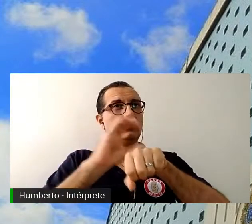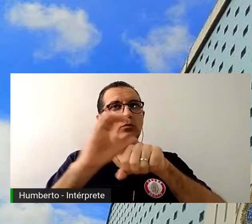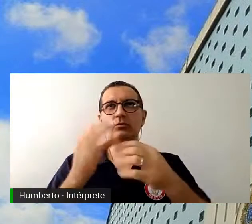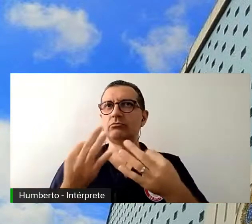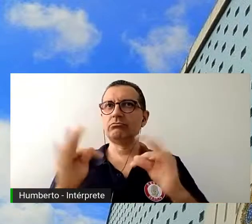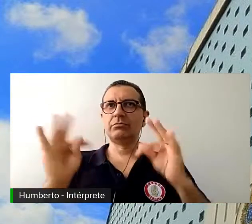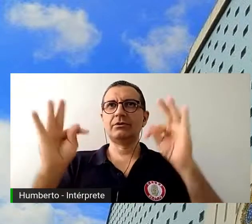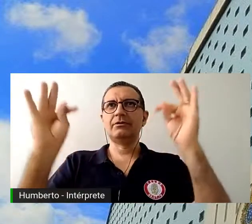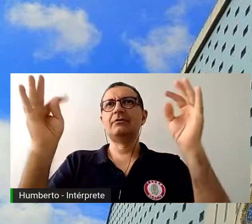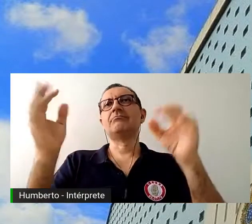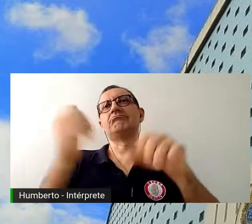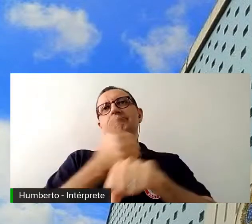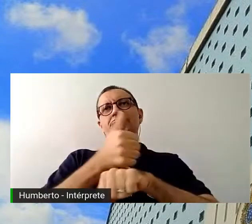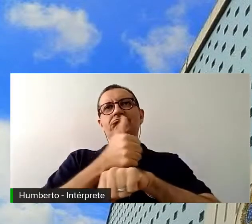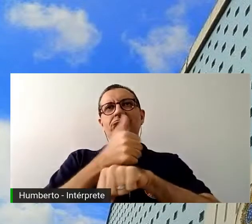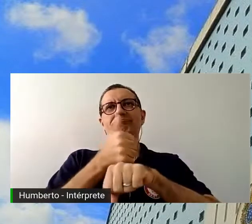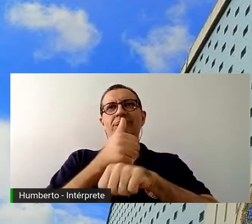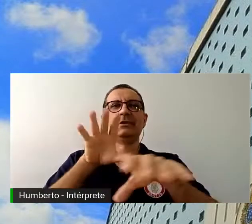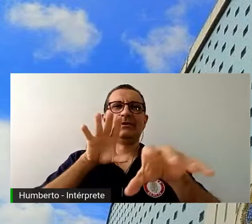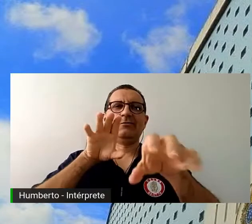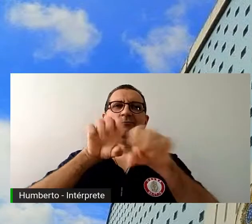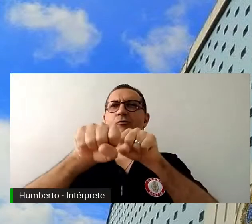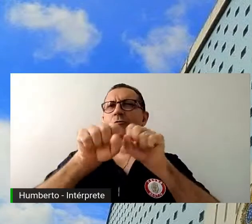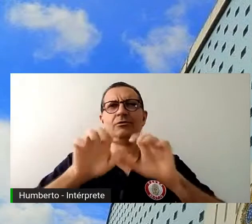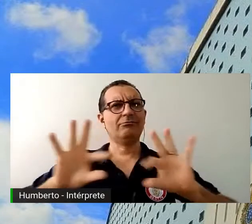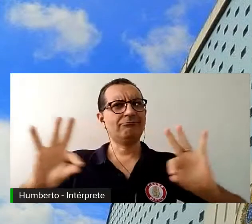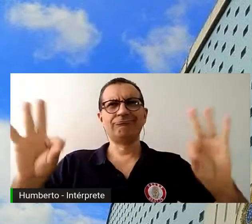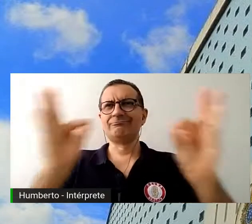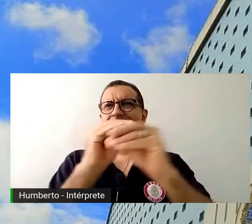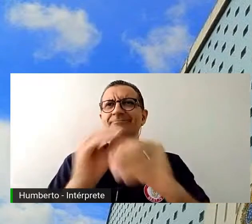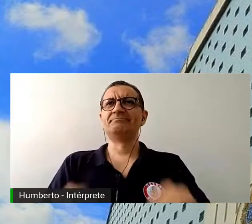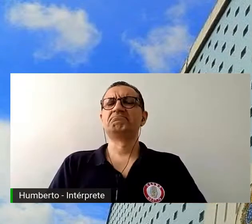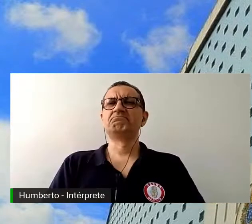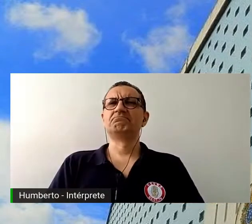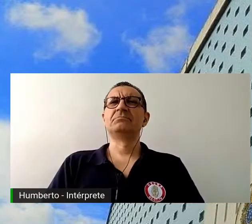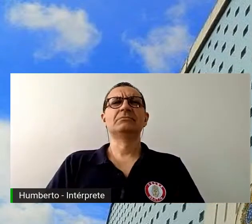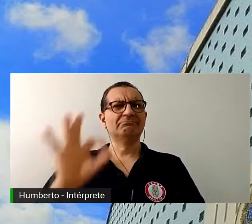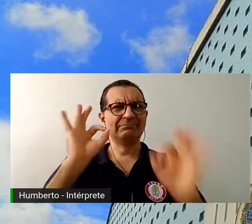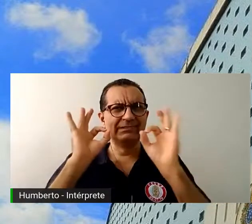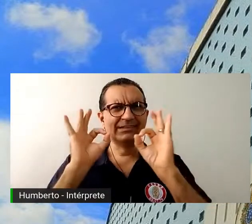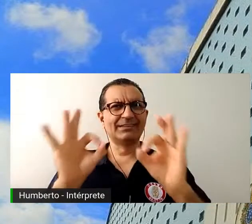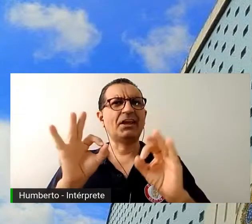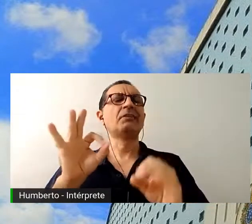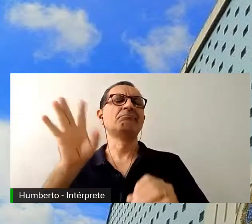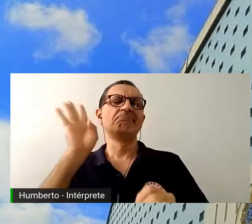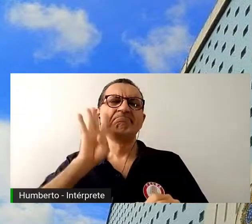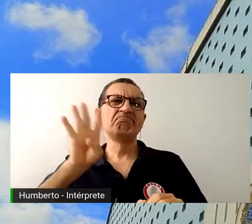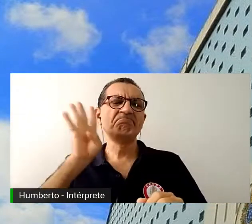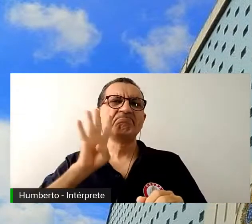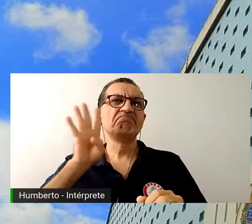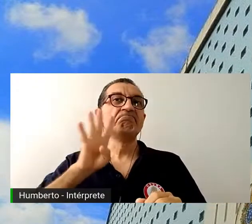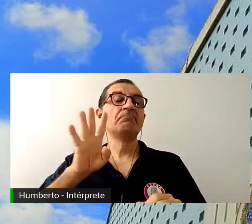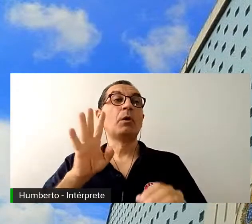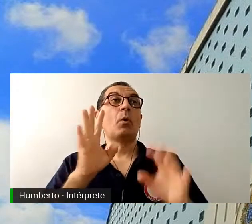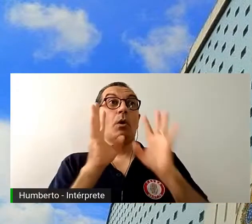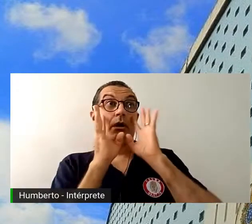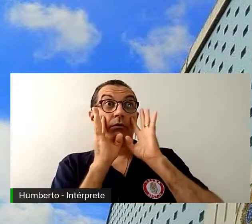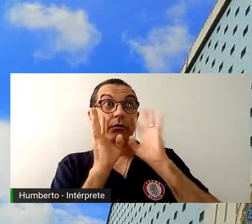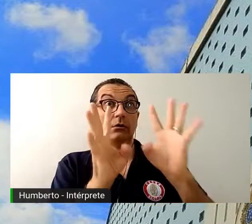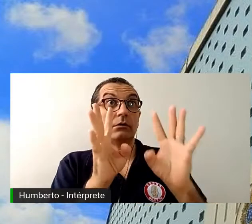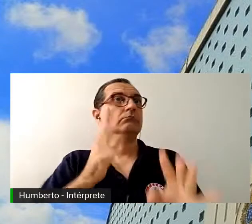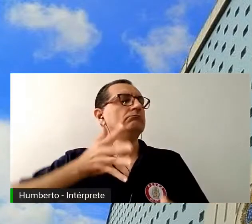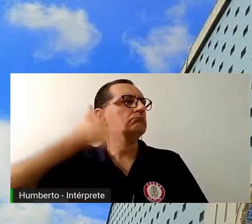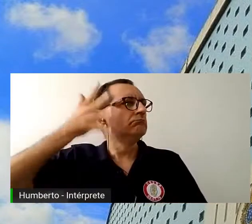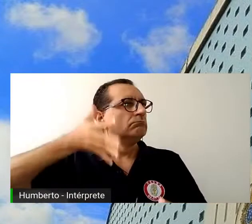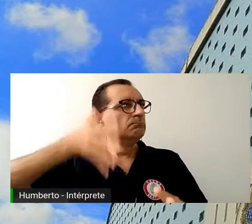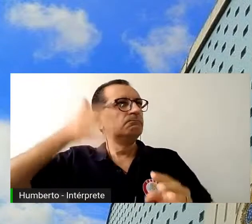e da formação geral. Então, vai ser muito interessante para a gente ouvir, né, o ponto de